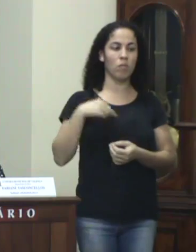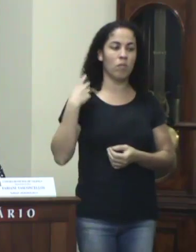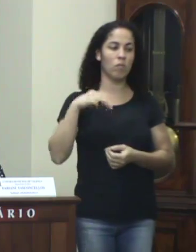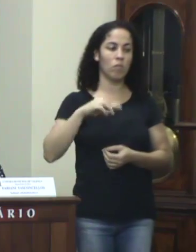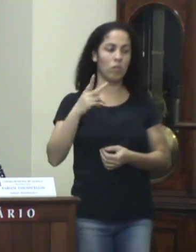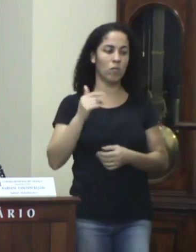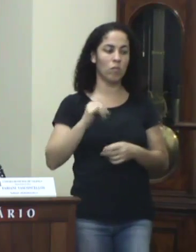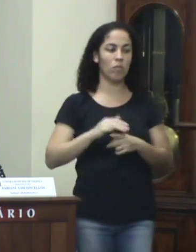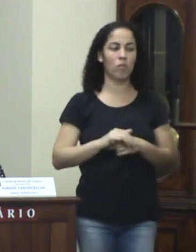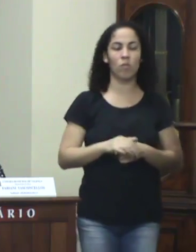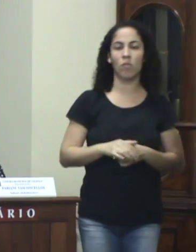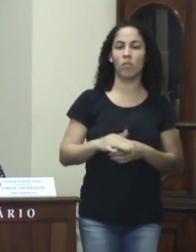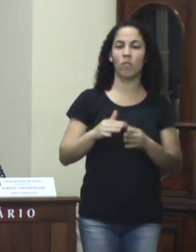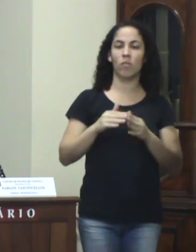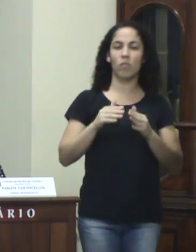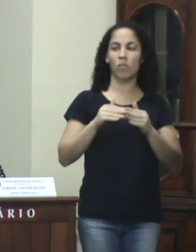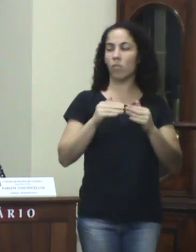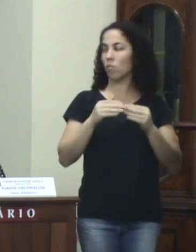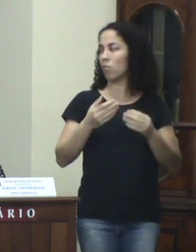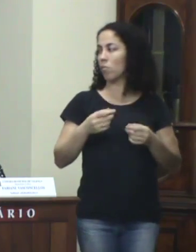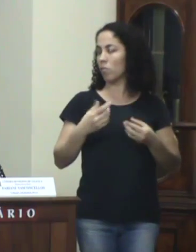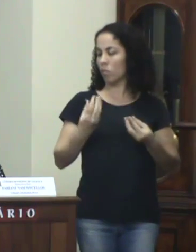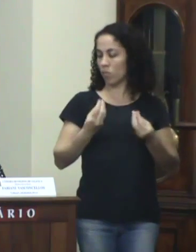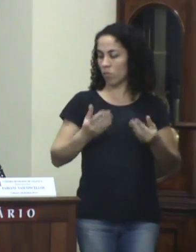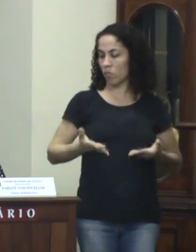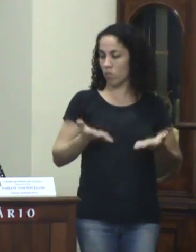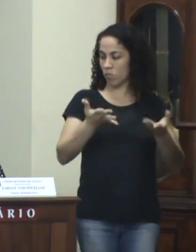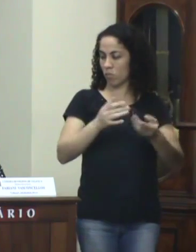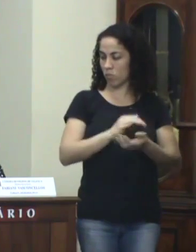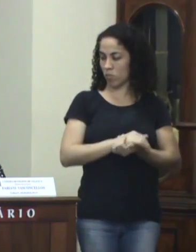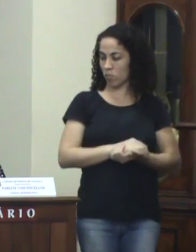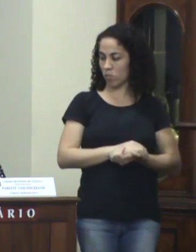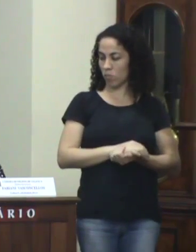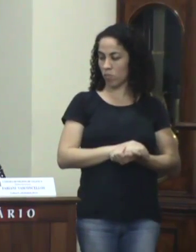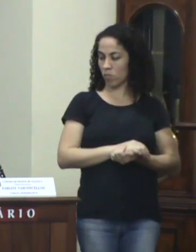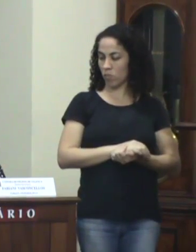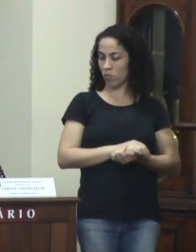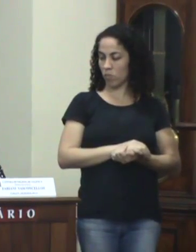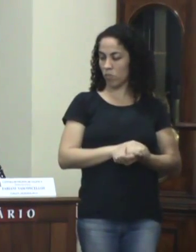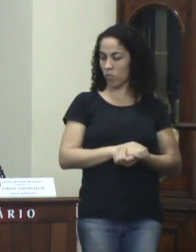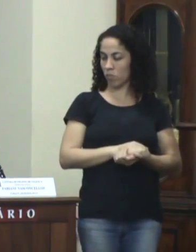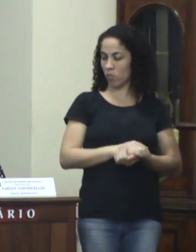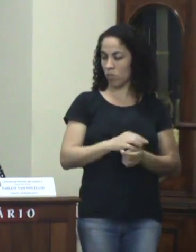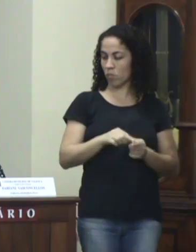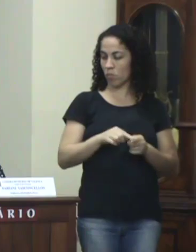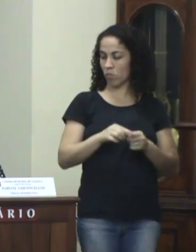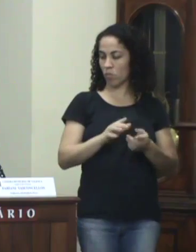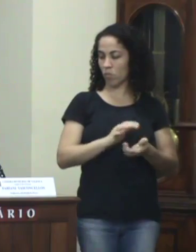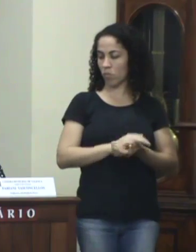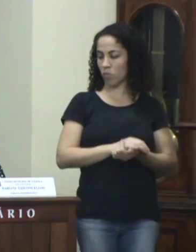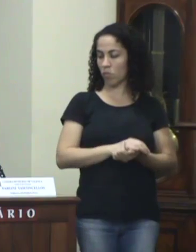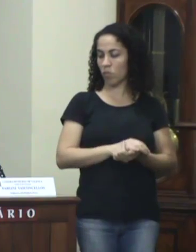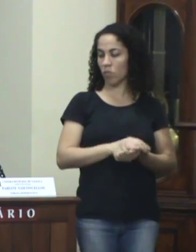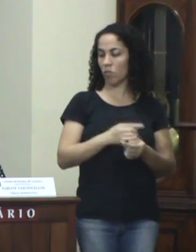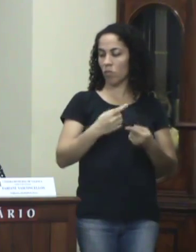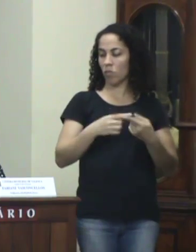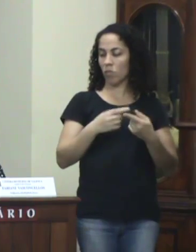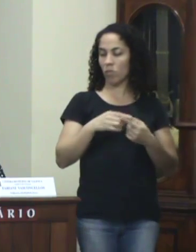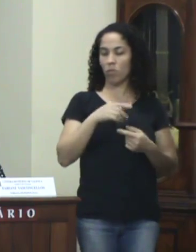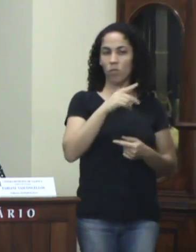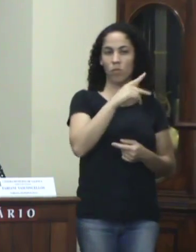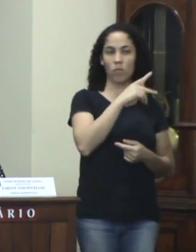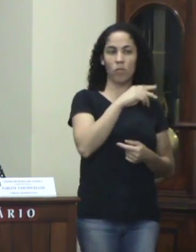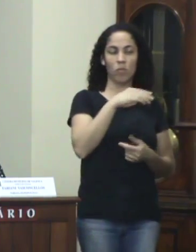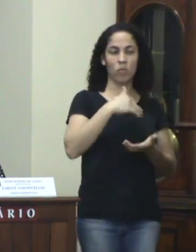vereadora Michele Cabral, no uso de suas atribuições na forma de mental, requer a Vossa Excelência o encaminhamento da presente indicação